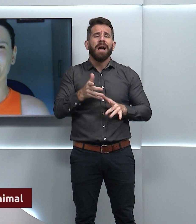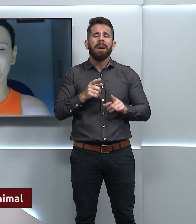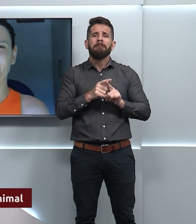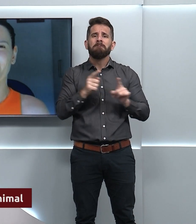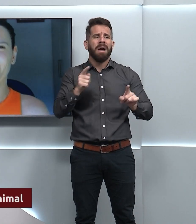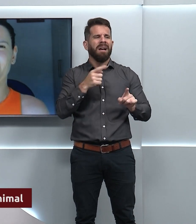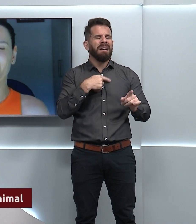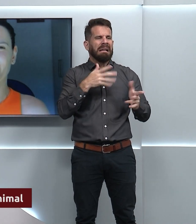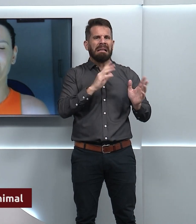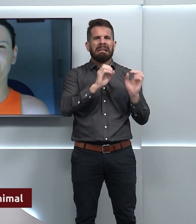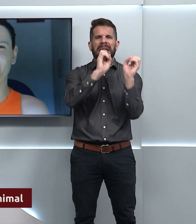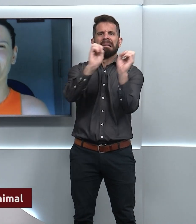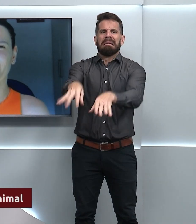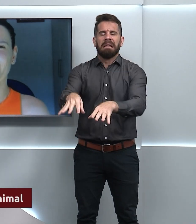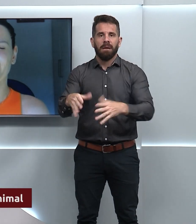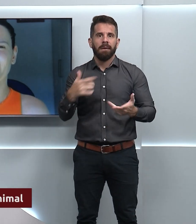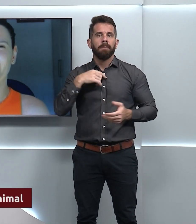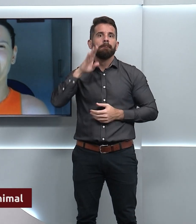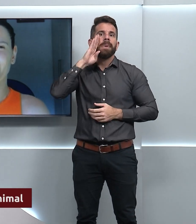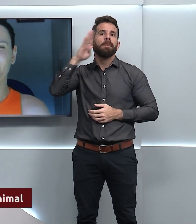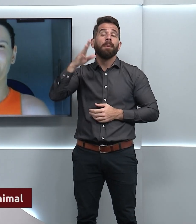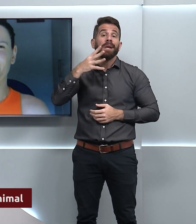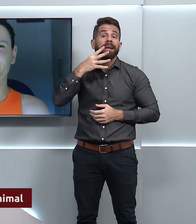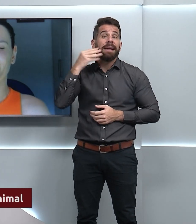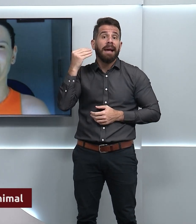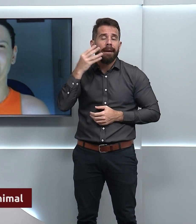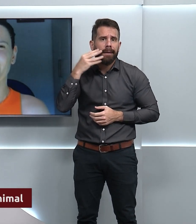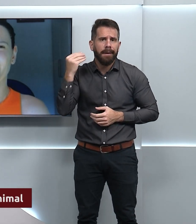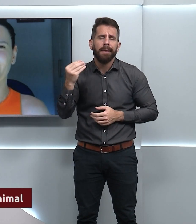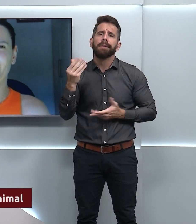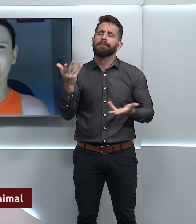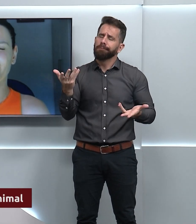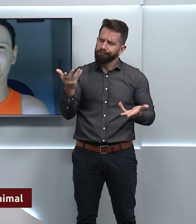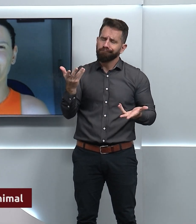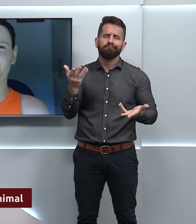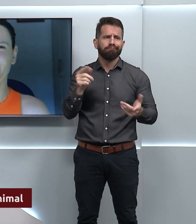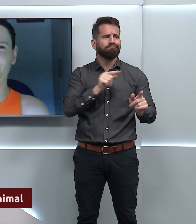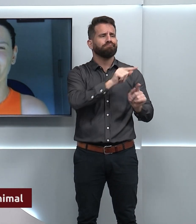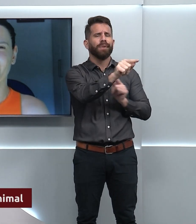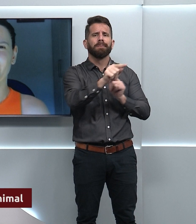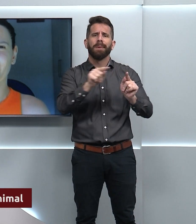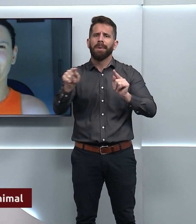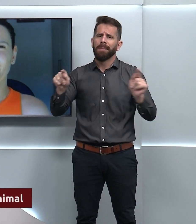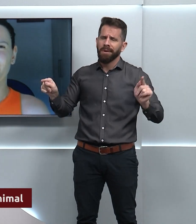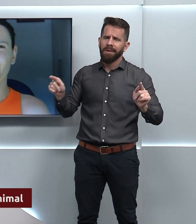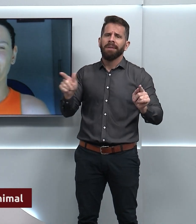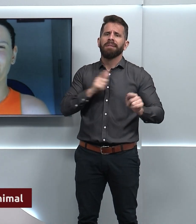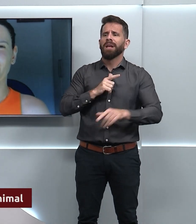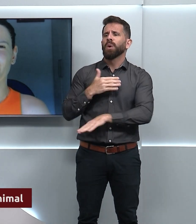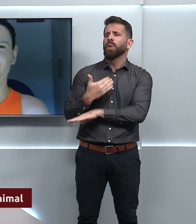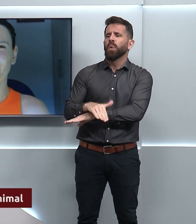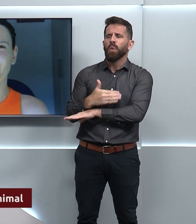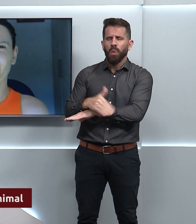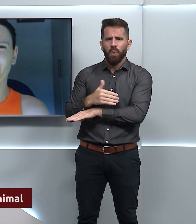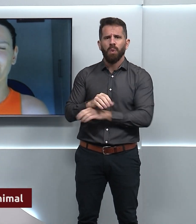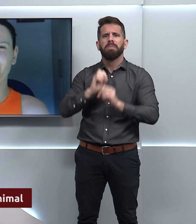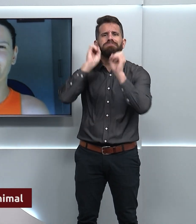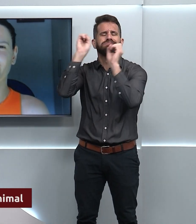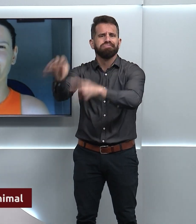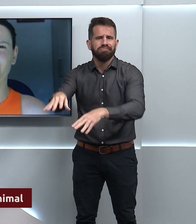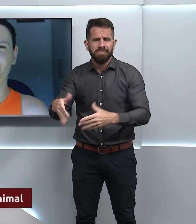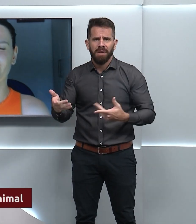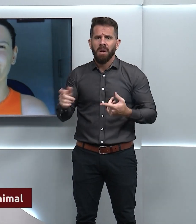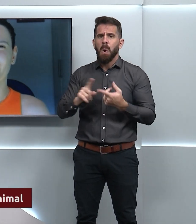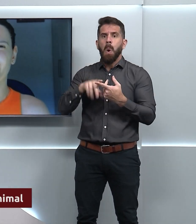de cuidar, principalmente gatos, A gente vê muita gente que acaba abandonando nas ruas, ou então que maltrata, nas